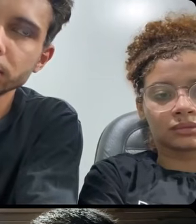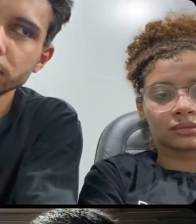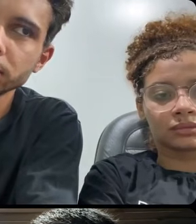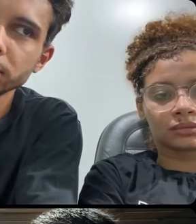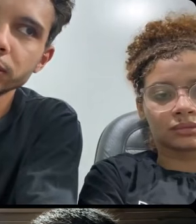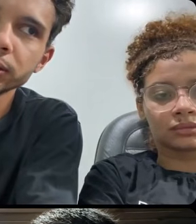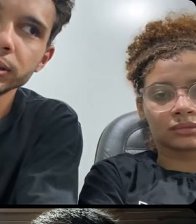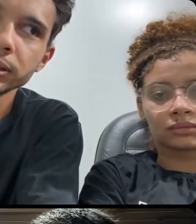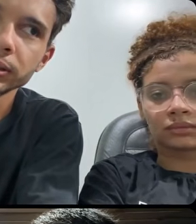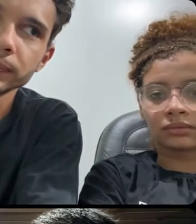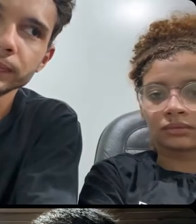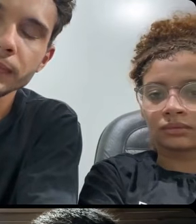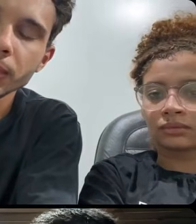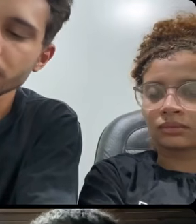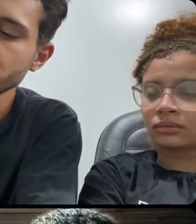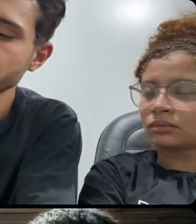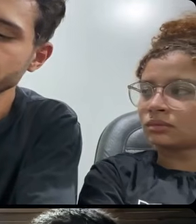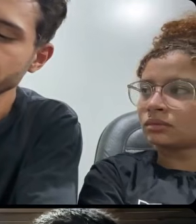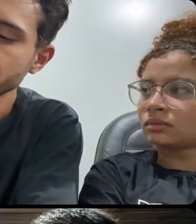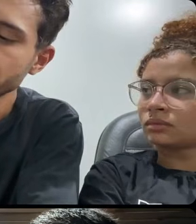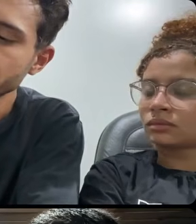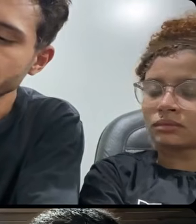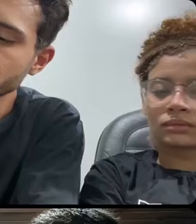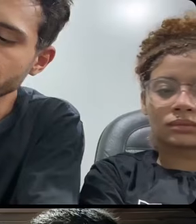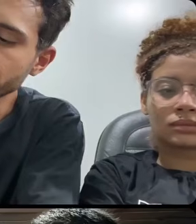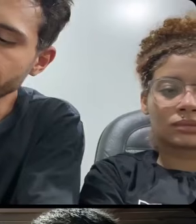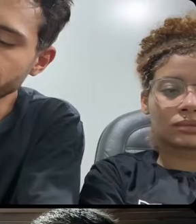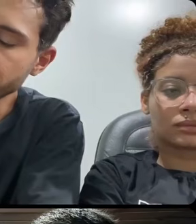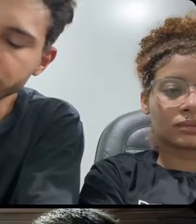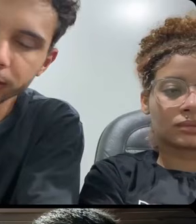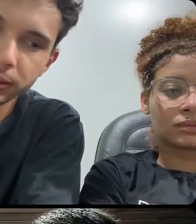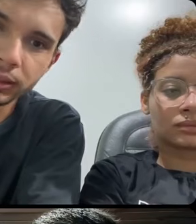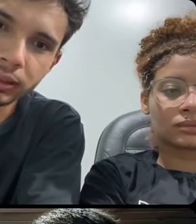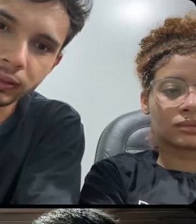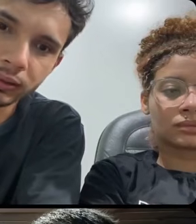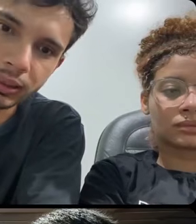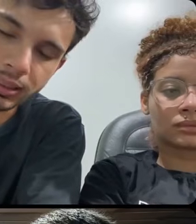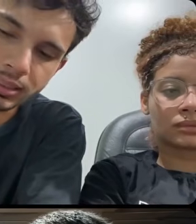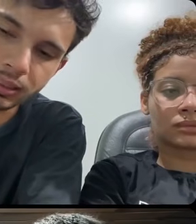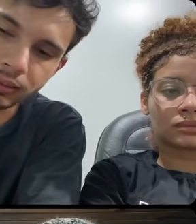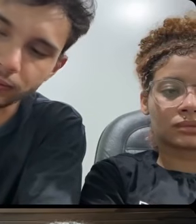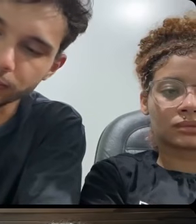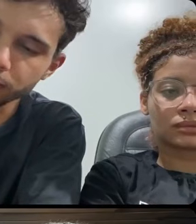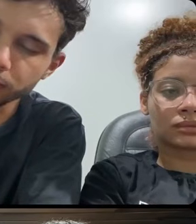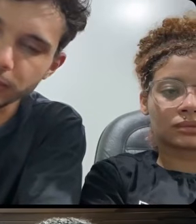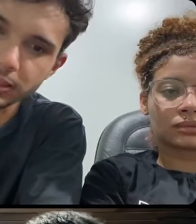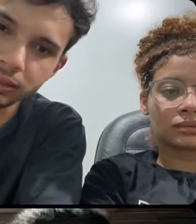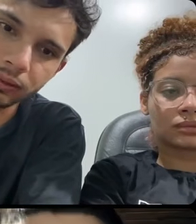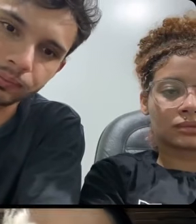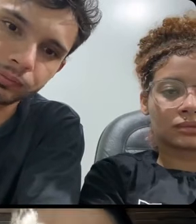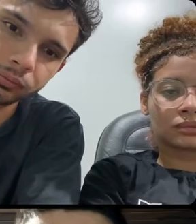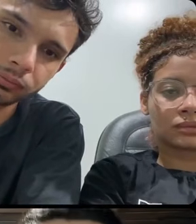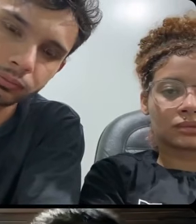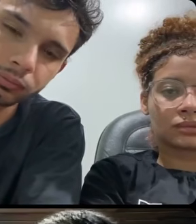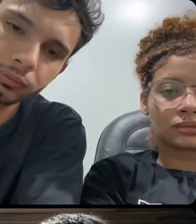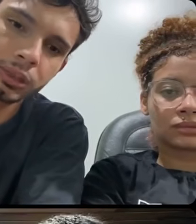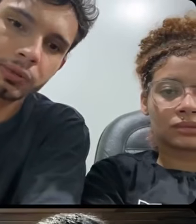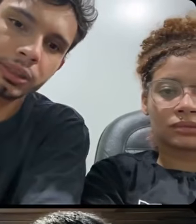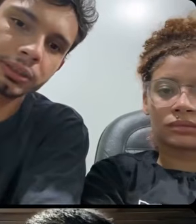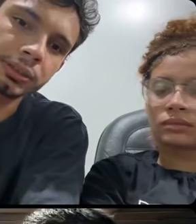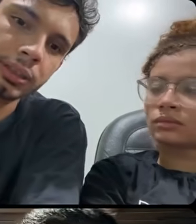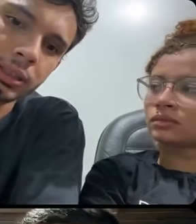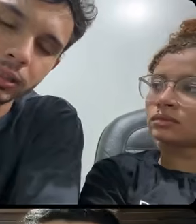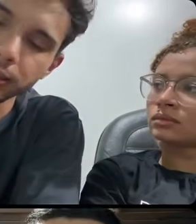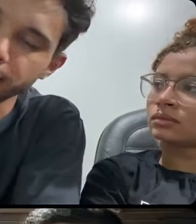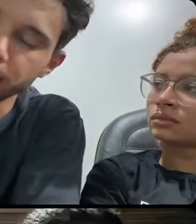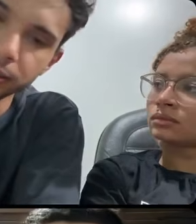e não conseguia, né. Aí, minha irmã, que hoje é casada com um marceneiro, é